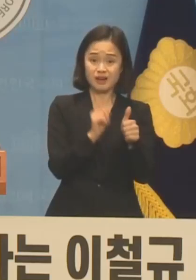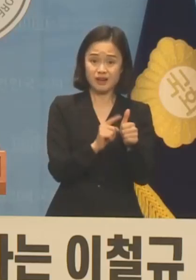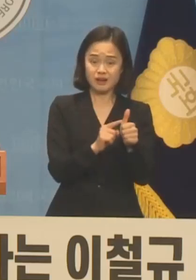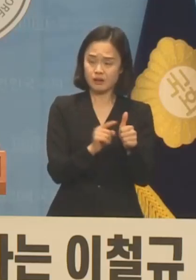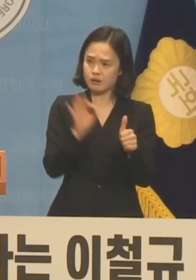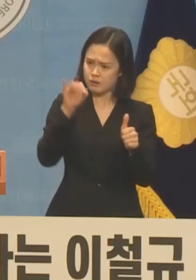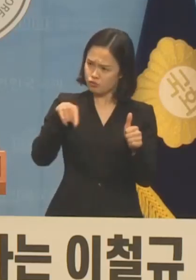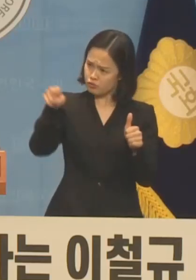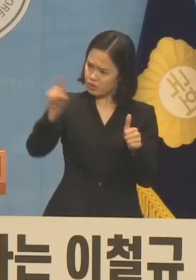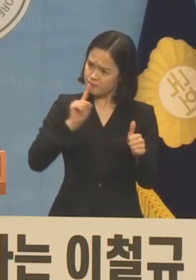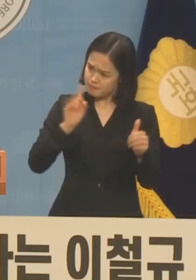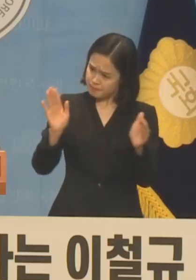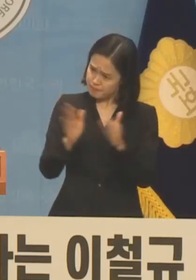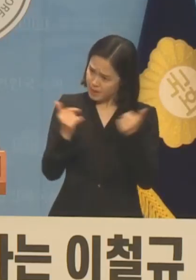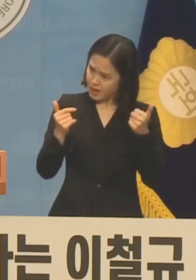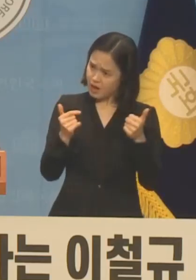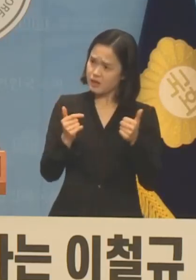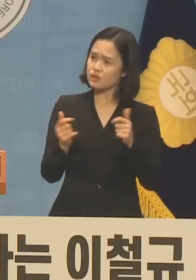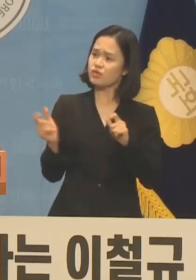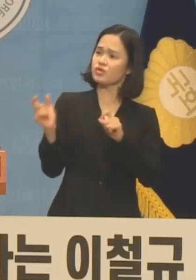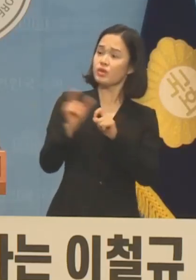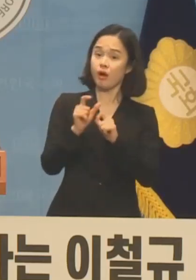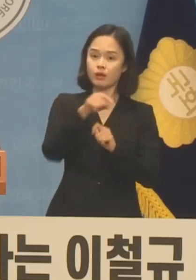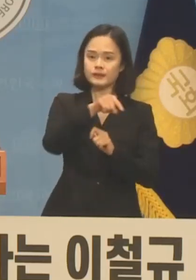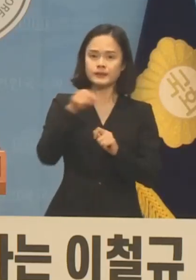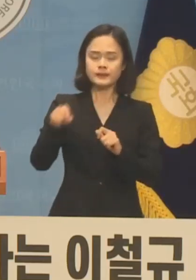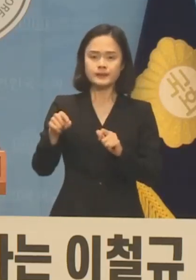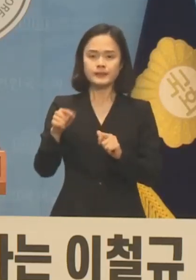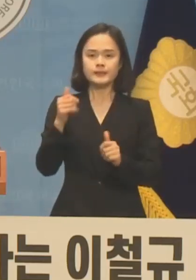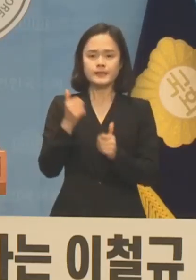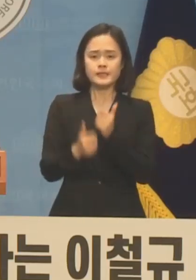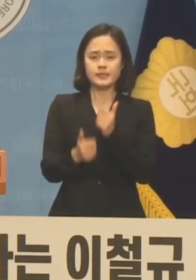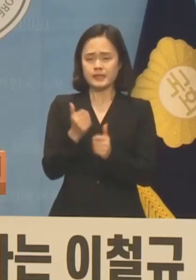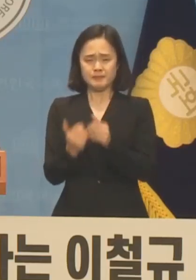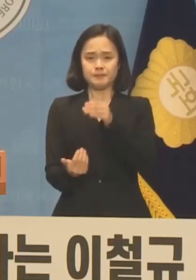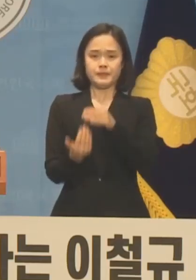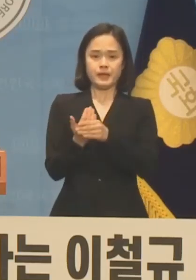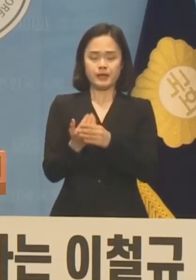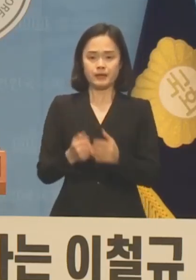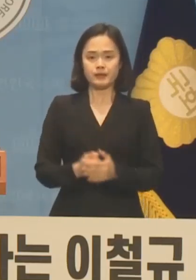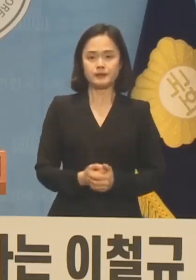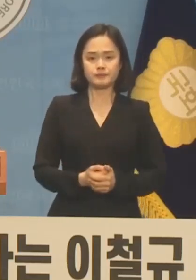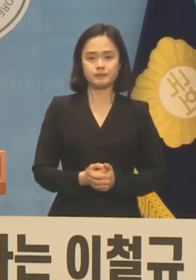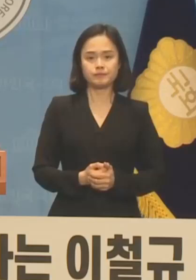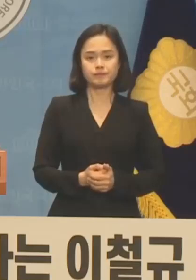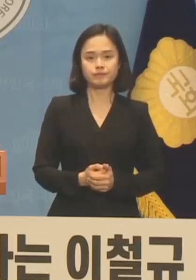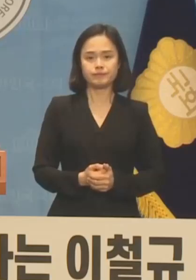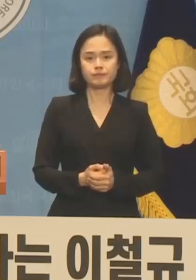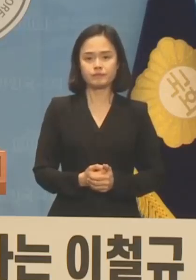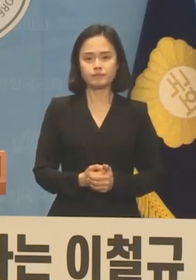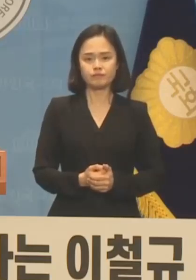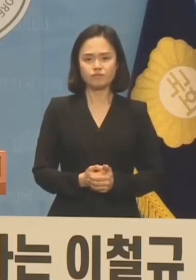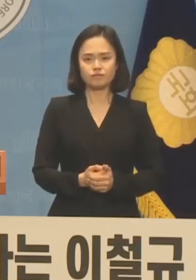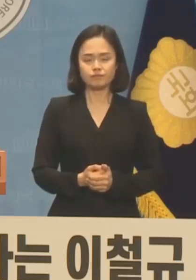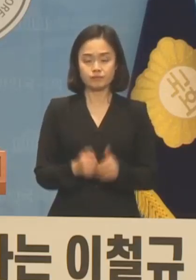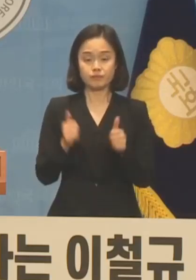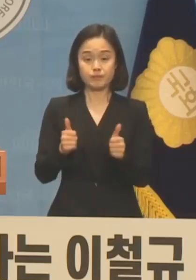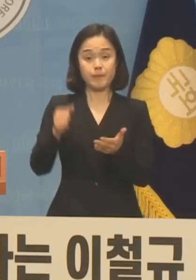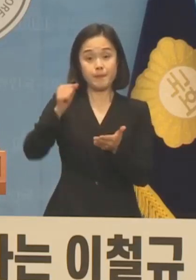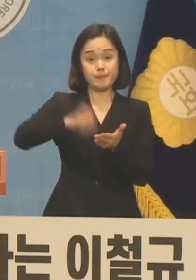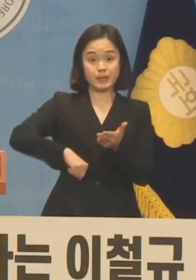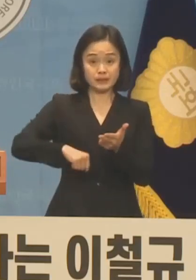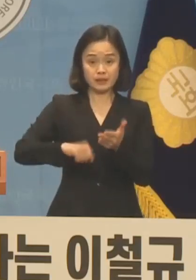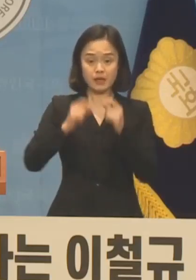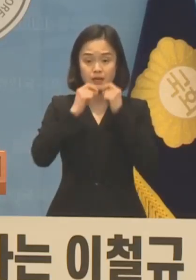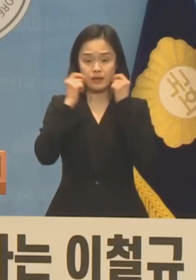충돌한 것으로 알려졌습니다. 이철규 의원이 경찰이 윤 대통령 체포영장을 발부한 판사 개인의 판단을